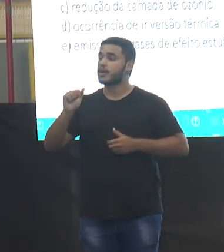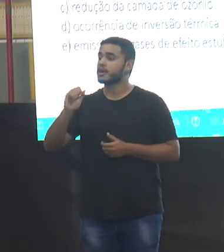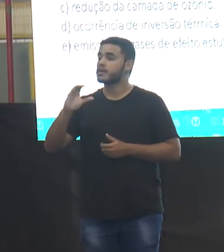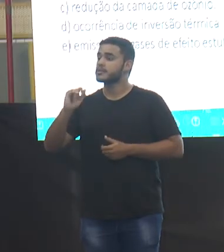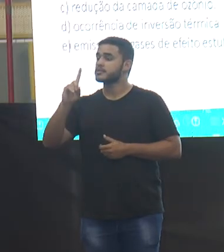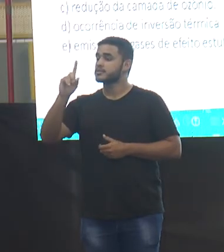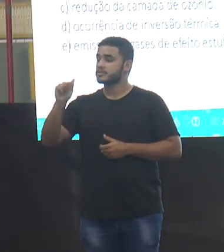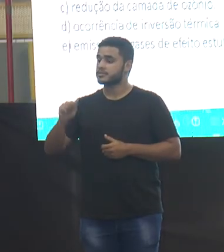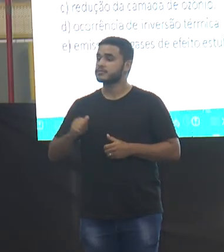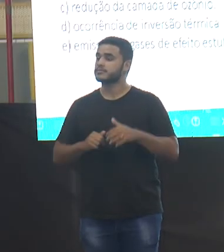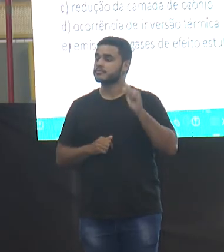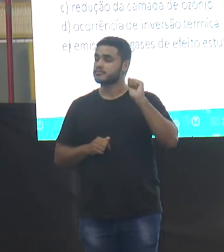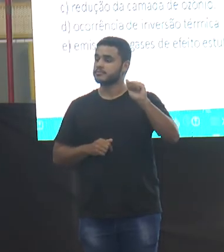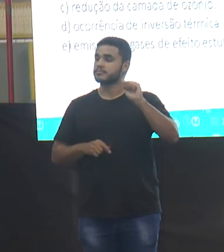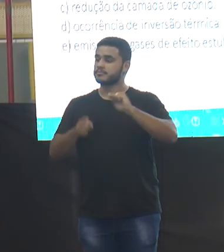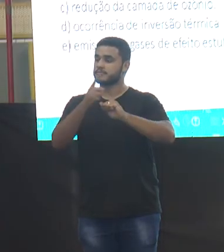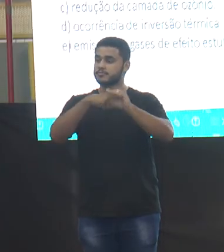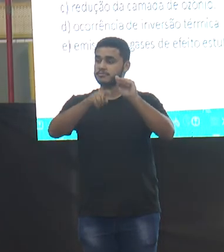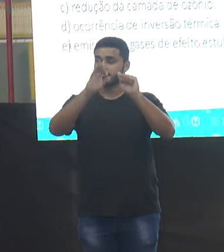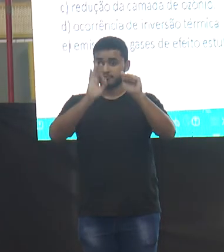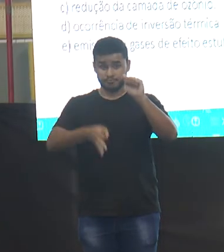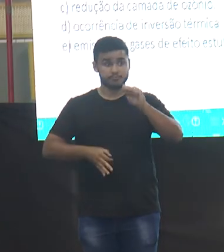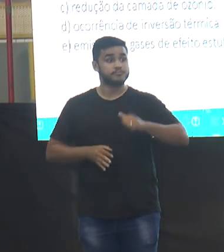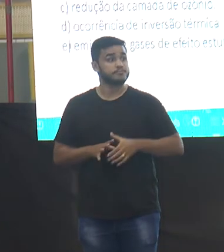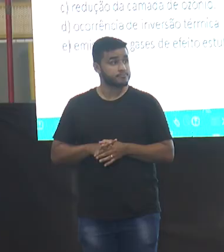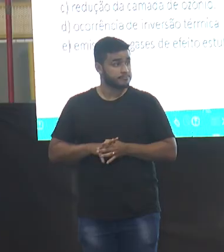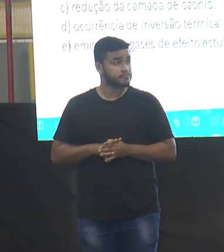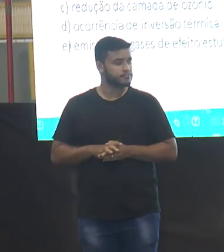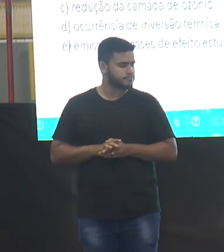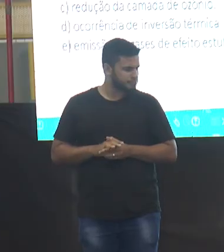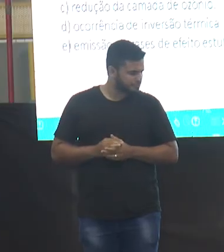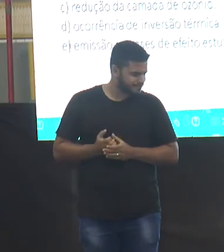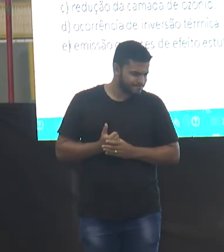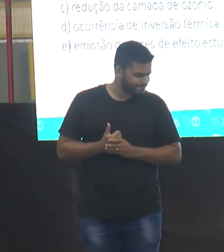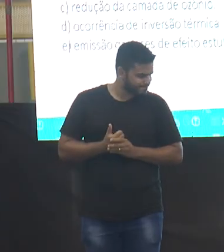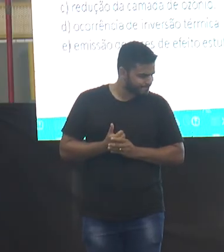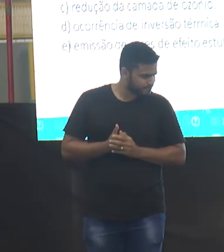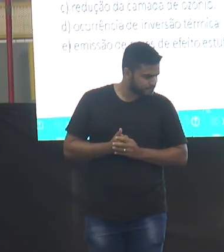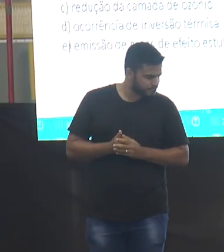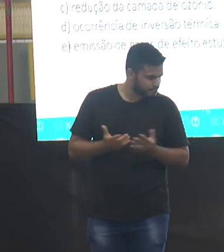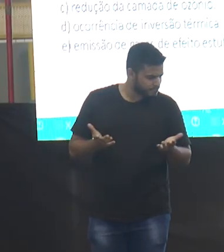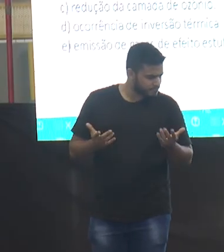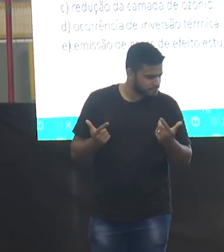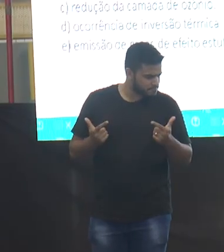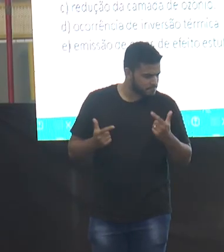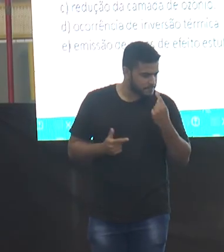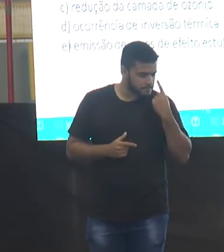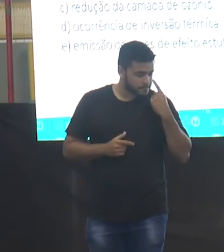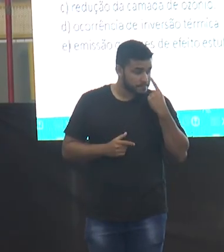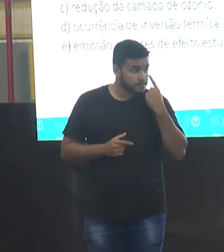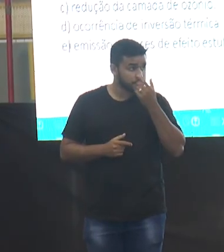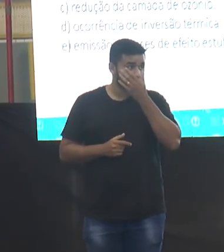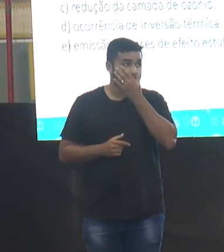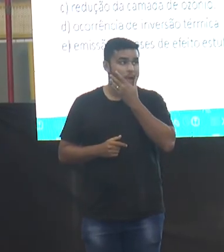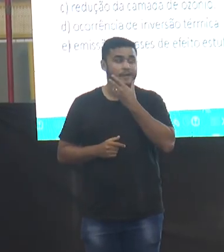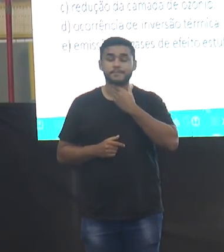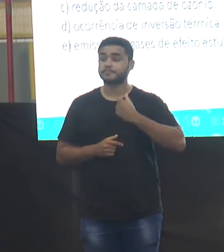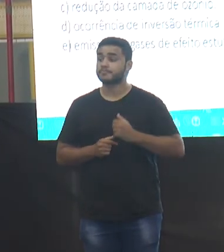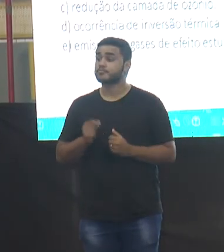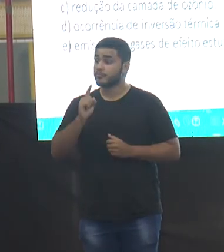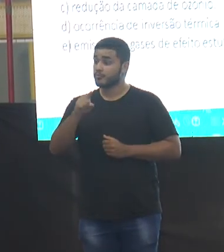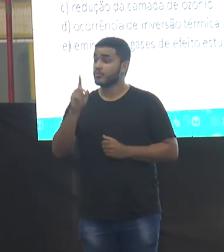Ou seja, Michel, mas eu não tinha nem ideia. Gente, não tem por que vacilar não. Vocês estão vendo que